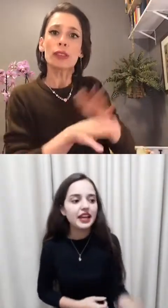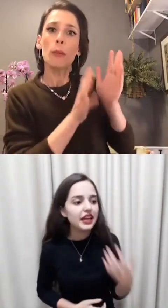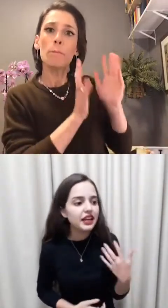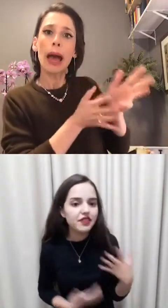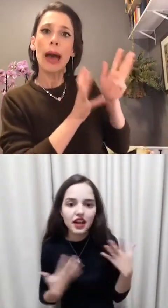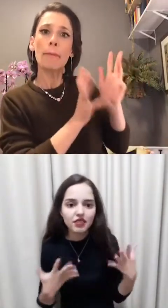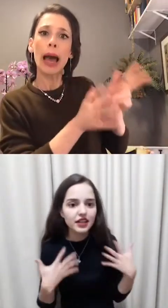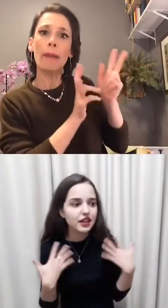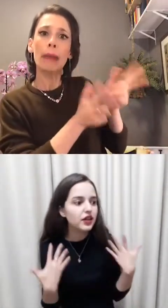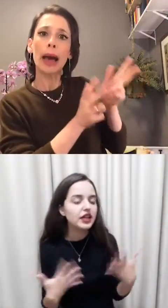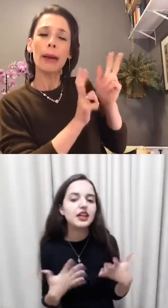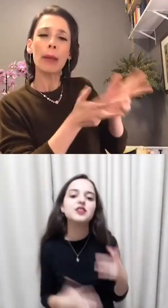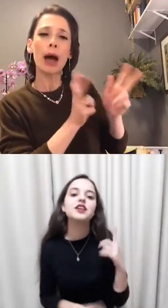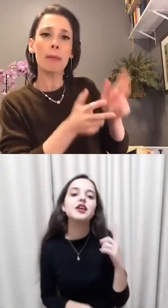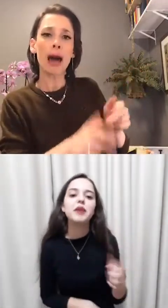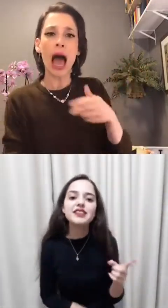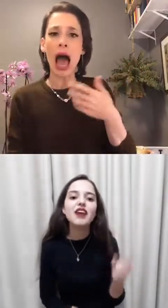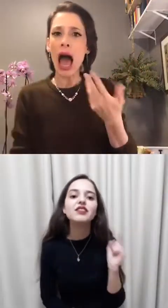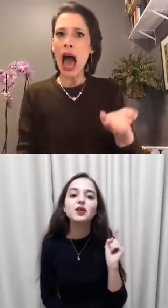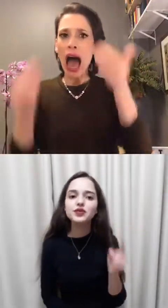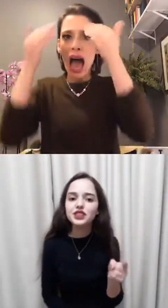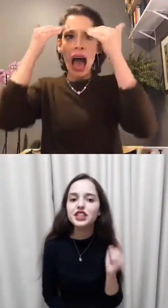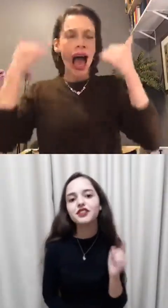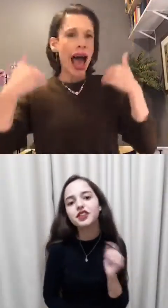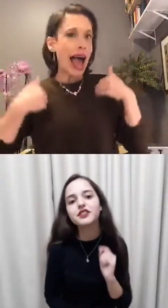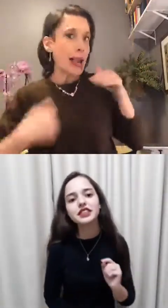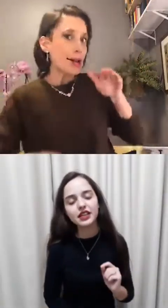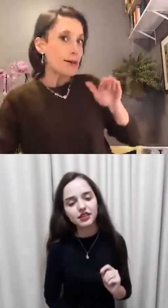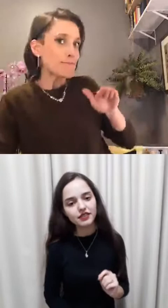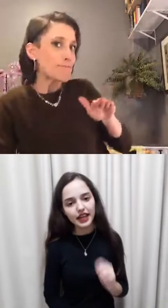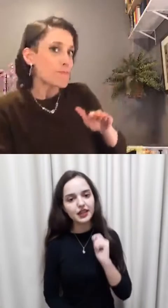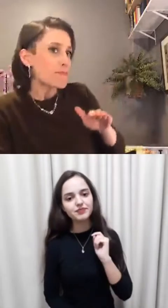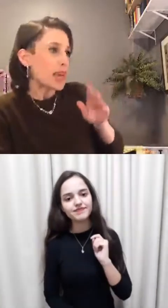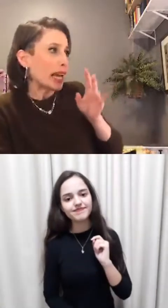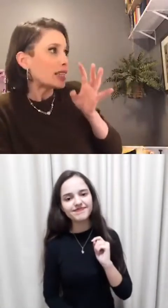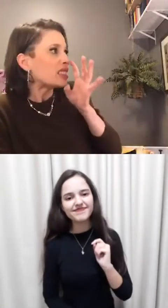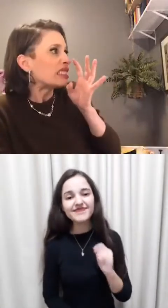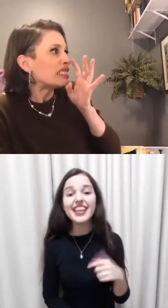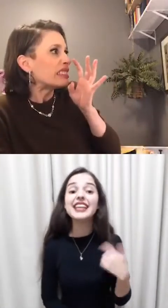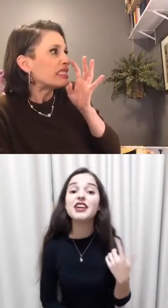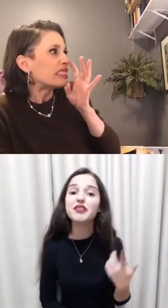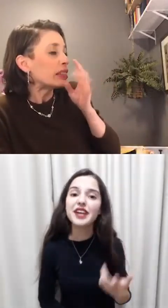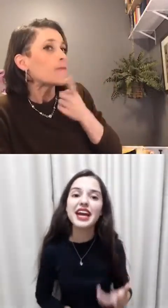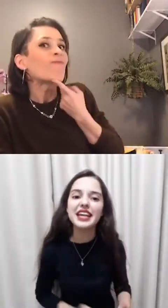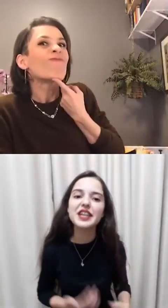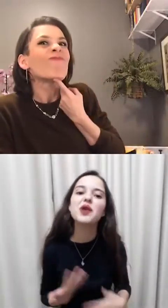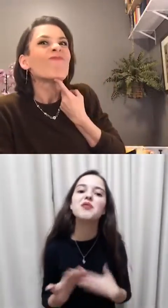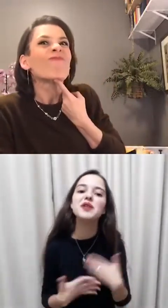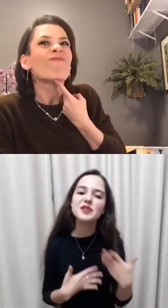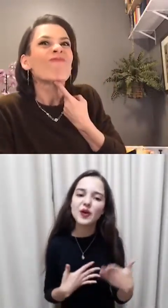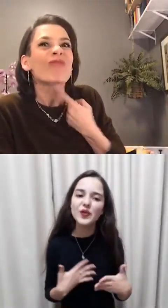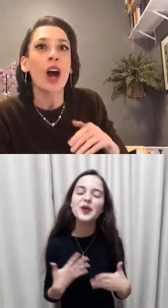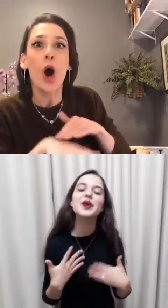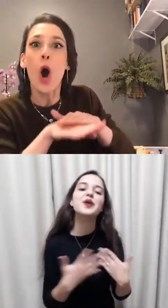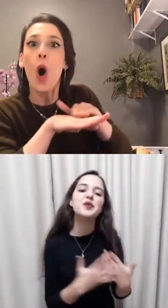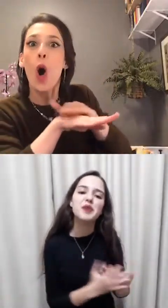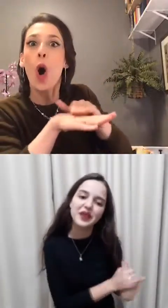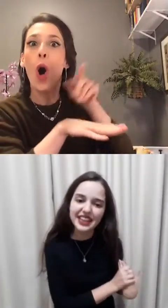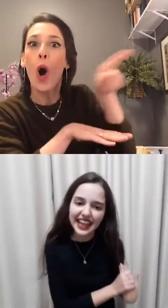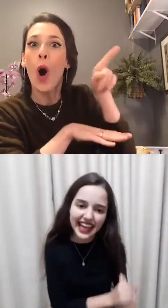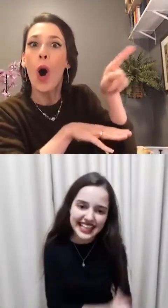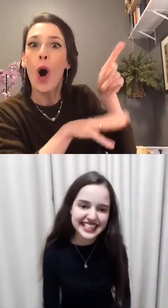eu, desde pequenininha, ficava ali olhando e eu pensava, um dia eu vou conversar com ele. Então foi aí que começou o